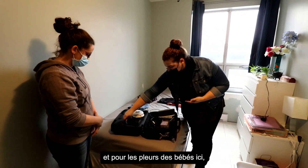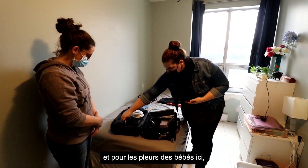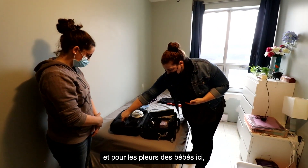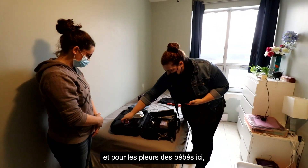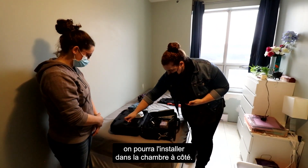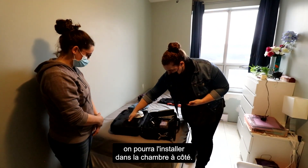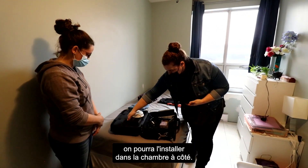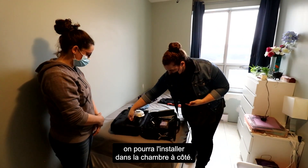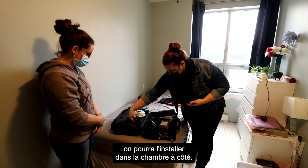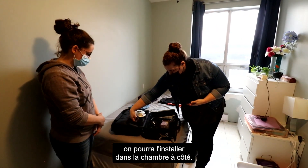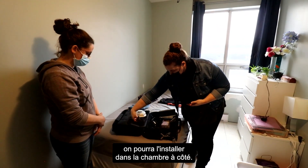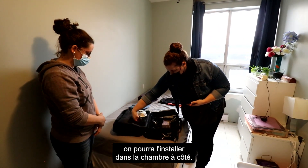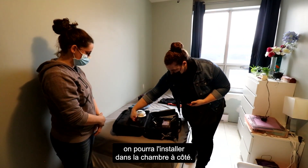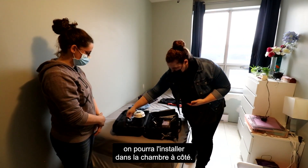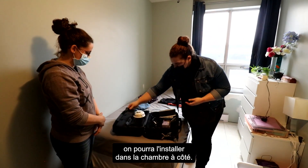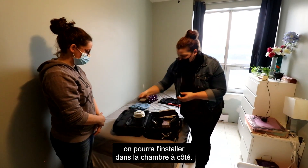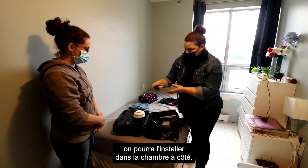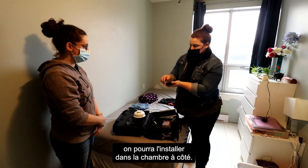on pourra l'installer dans la chambre à côté.